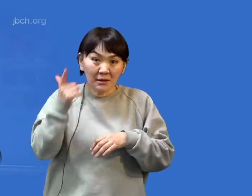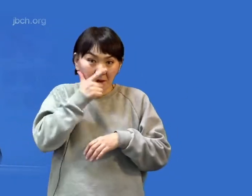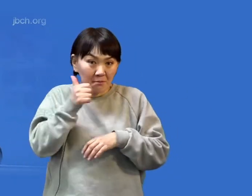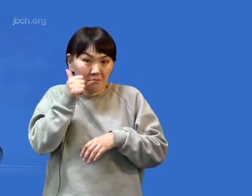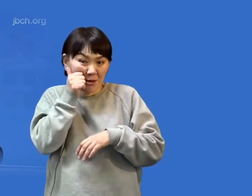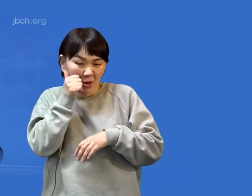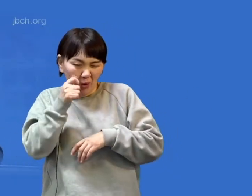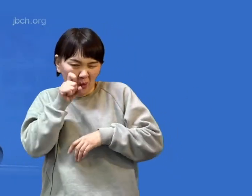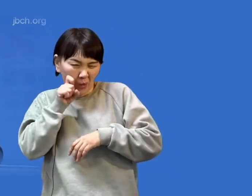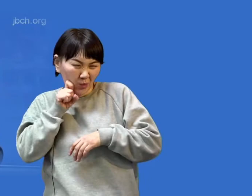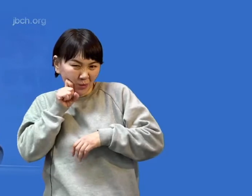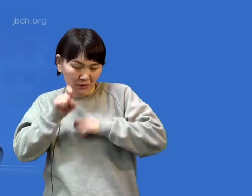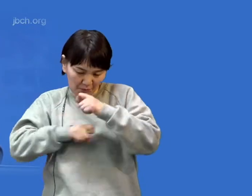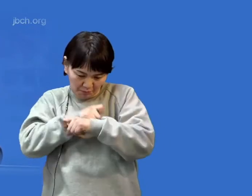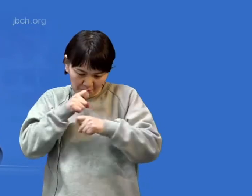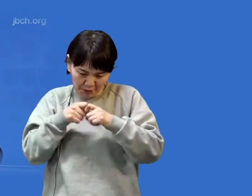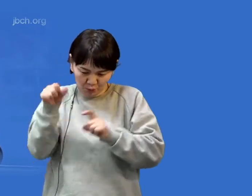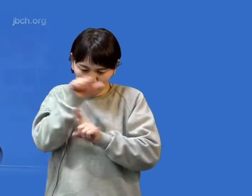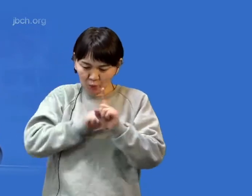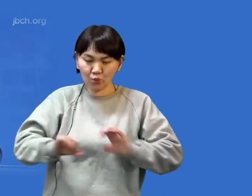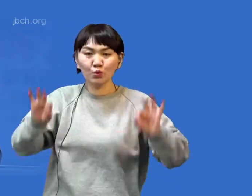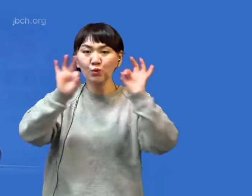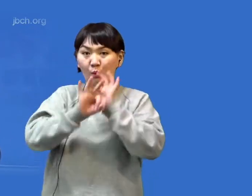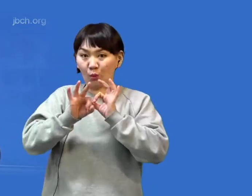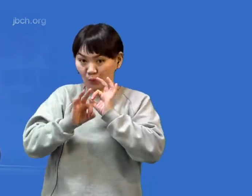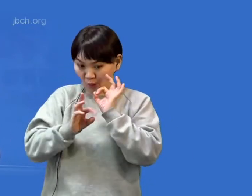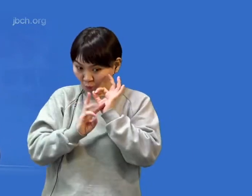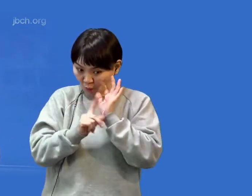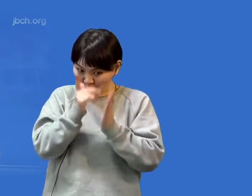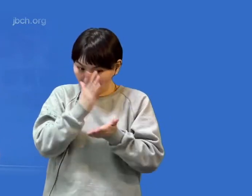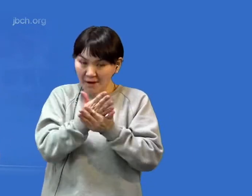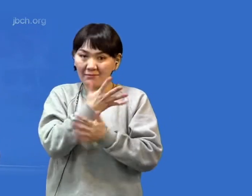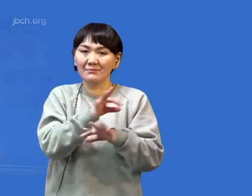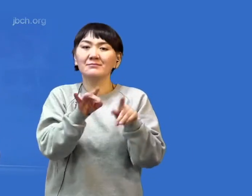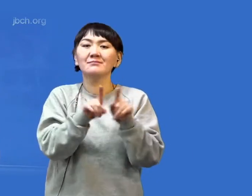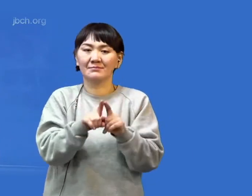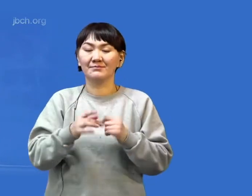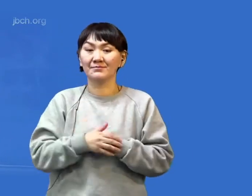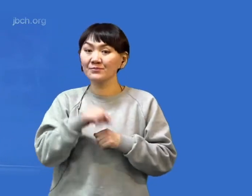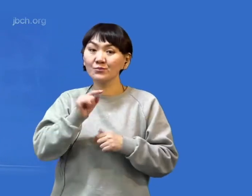гэсэн үг байдаг. Тэглээр ариун сүнс болон